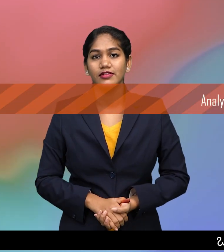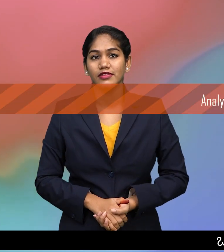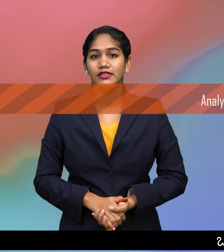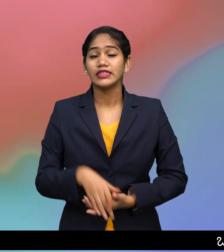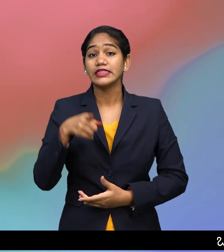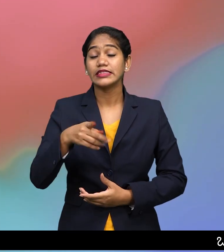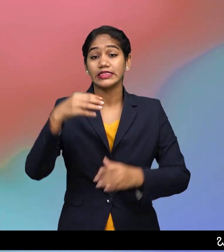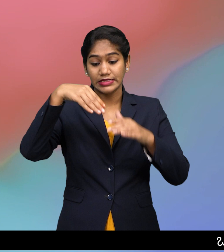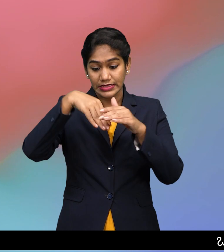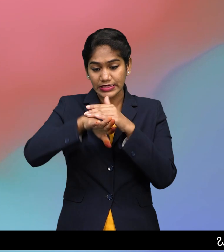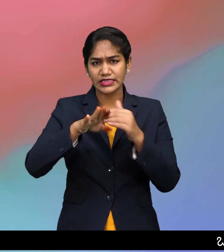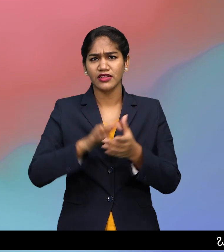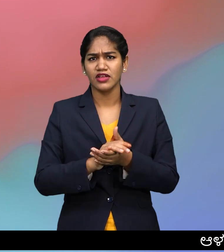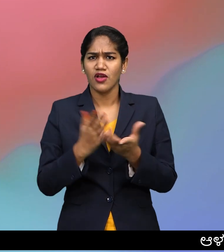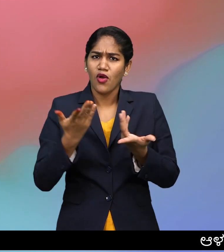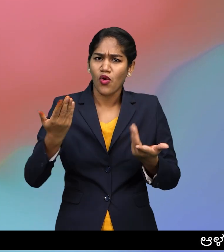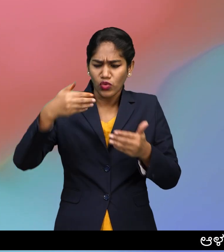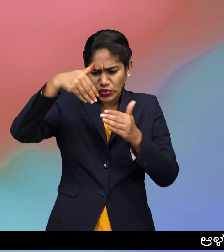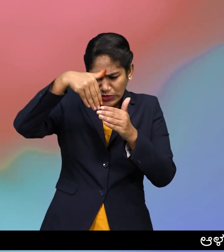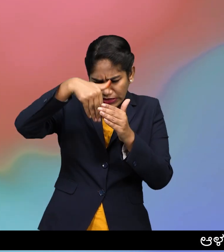ಒಳ ಅಥವಾ ಆಳವಾದ ಭಾಗವು